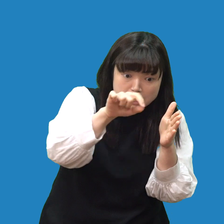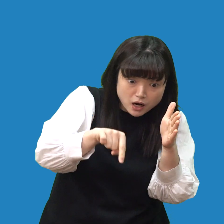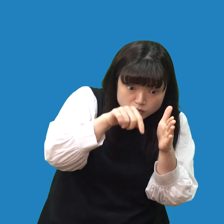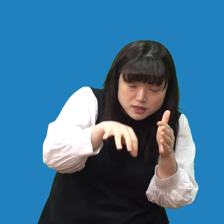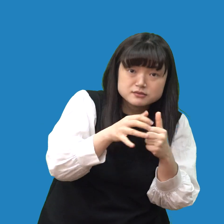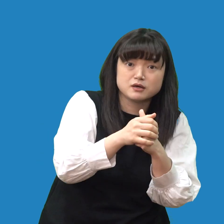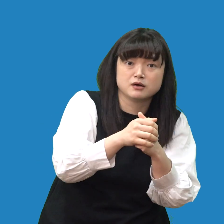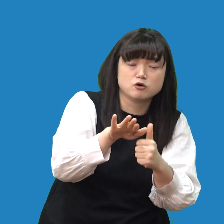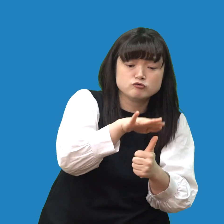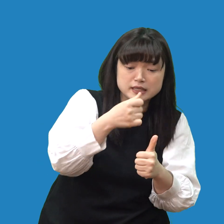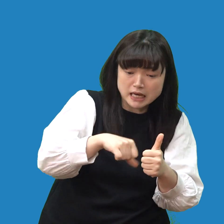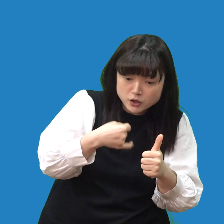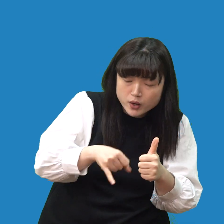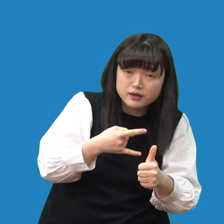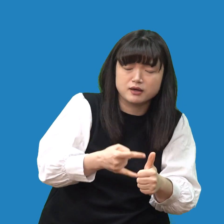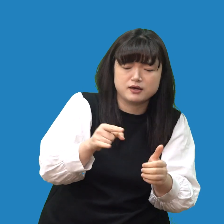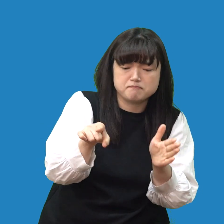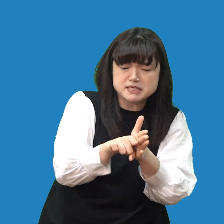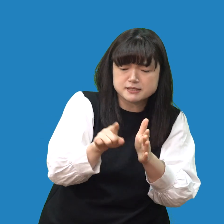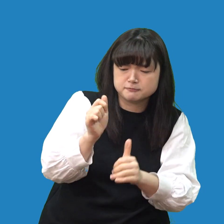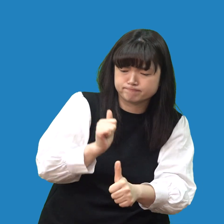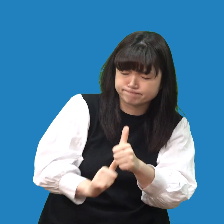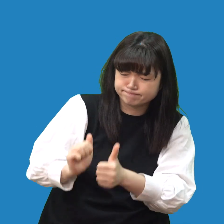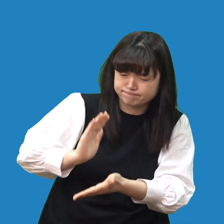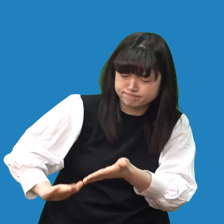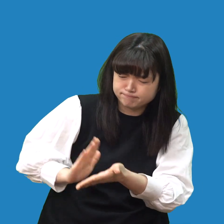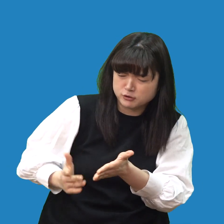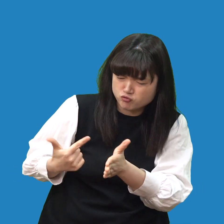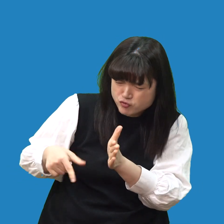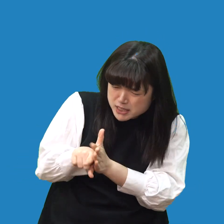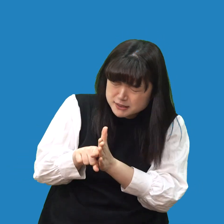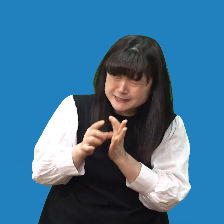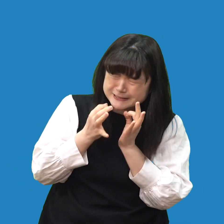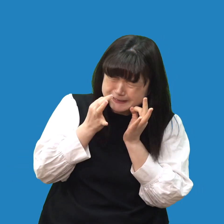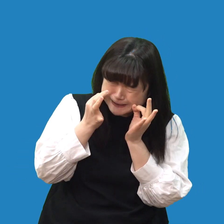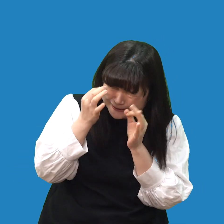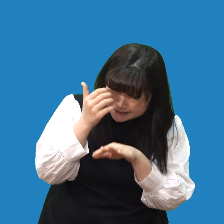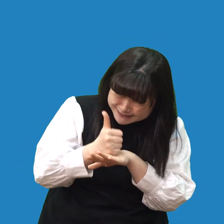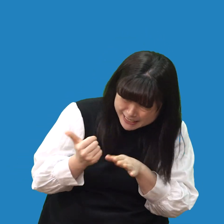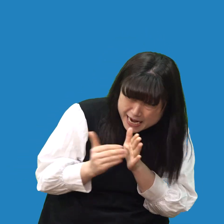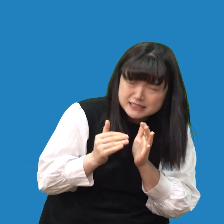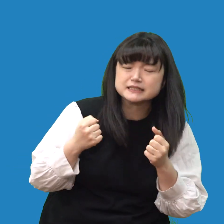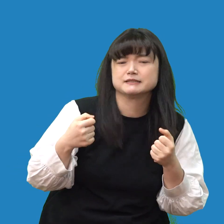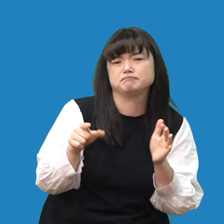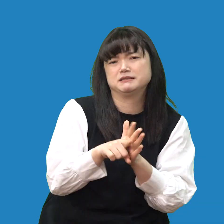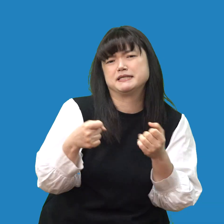속에서 우리 자녀들에게 신앙을 전수하기 위해서 끝까지 싸울 것입니다.